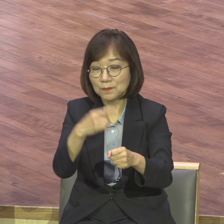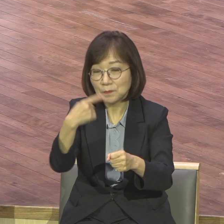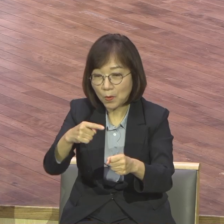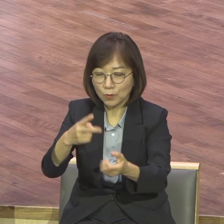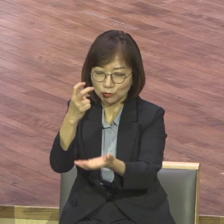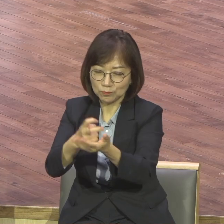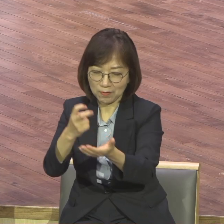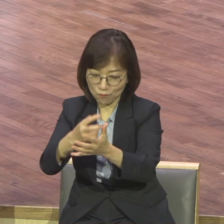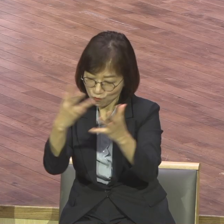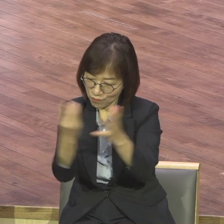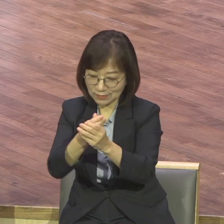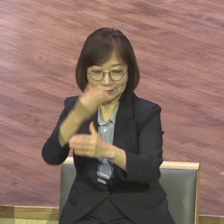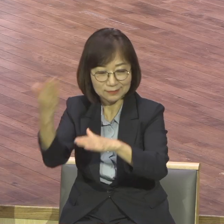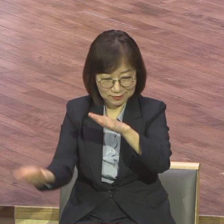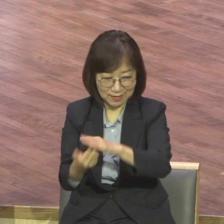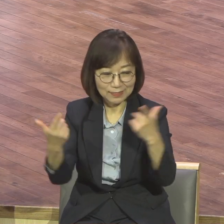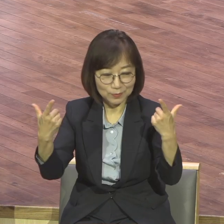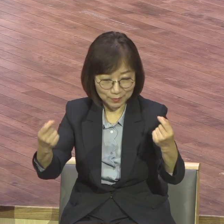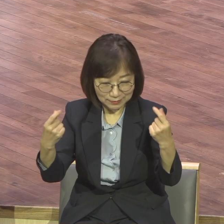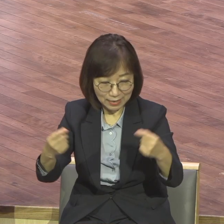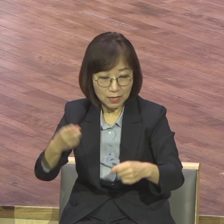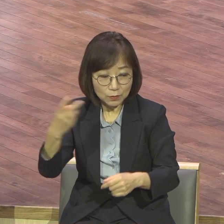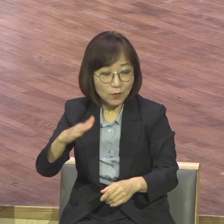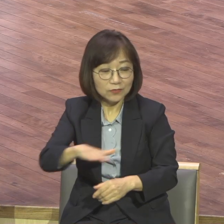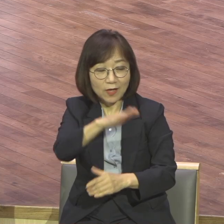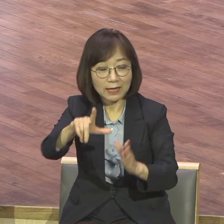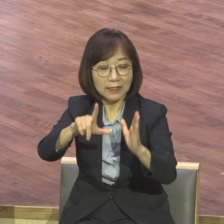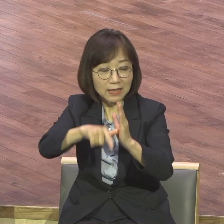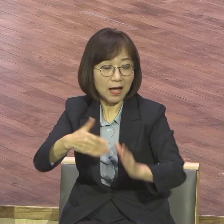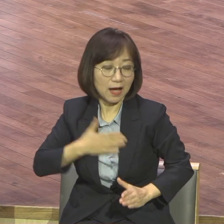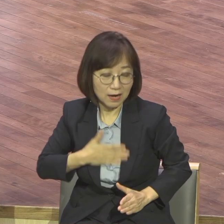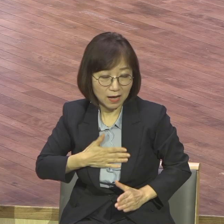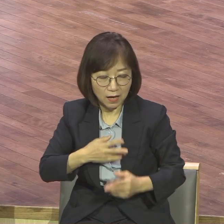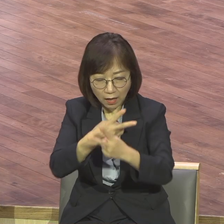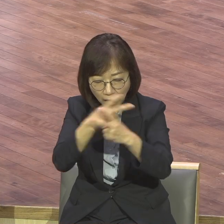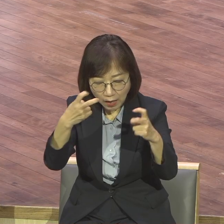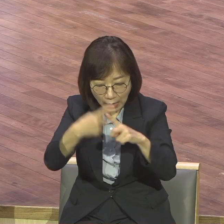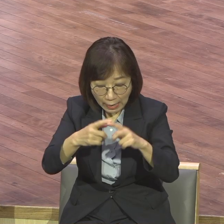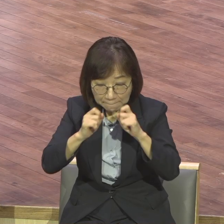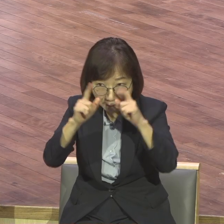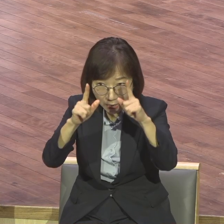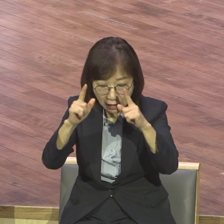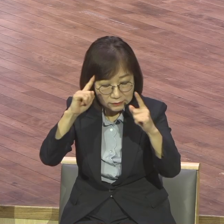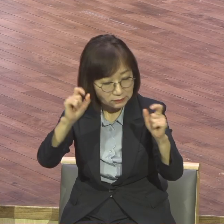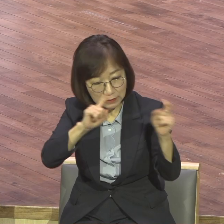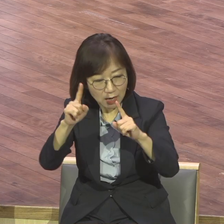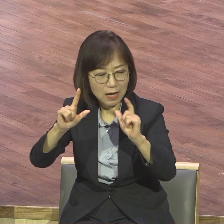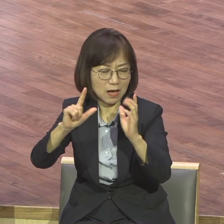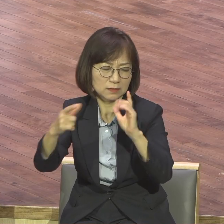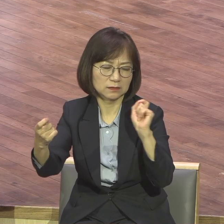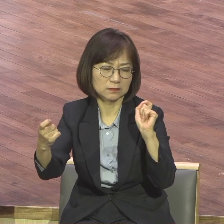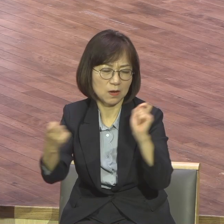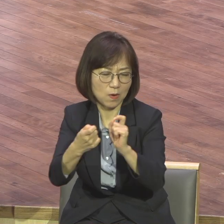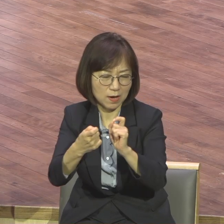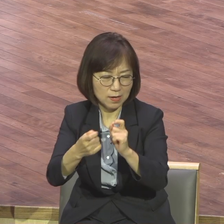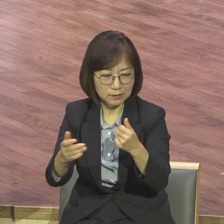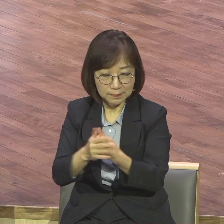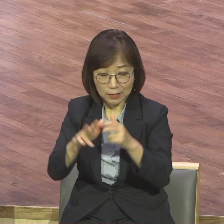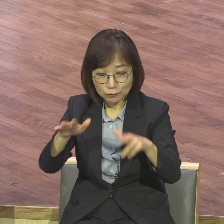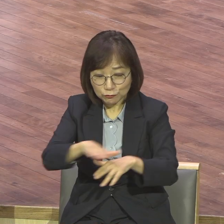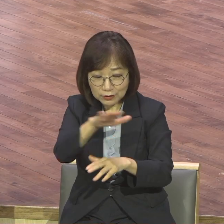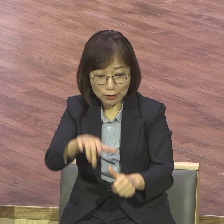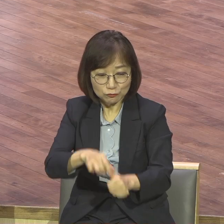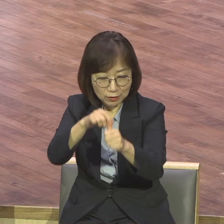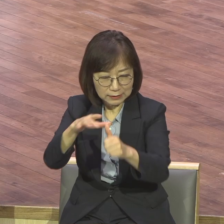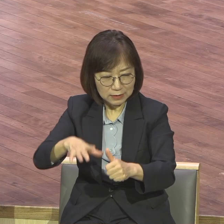완성이니라. 또한 너희가 이 시기를 알거니와 자다가 깰 때가 벌써 되었으니 이는 이제 우리의 구원이 처음